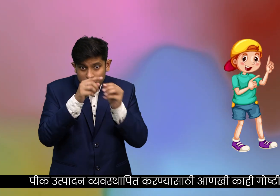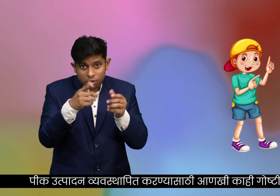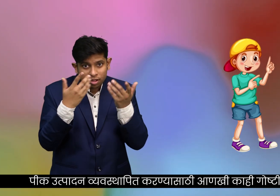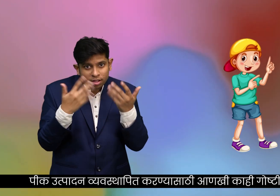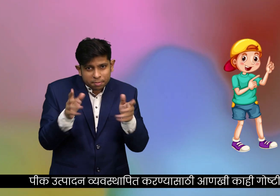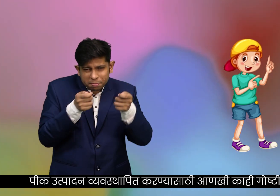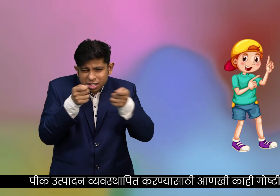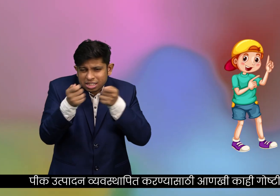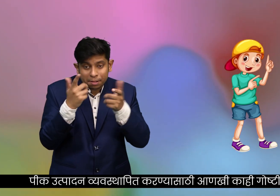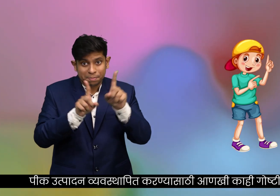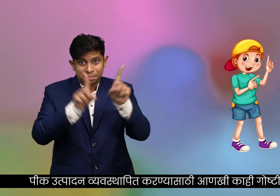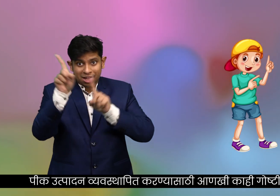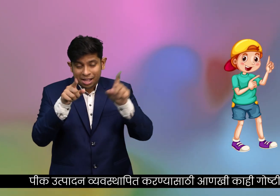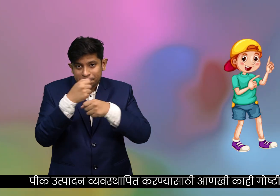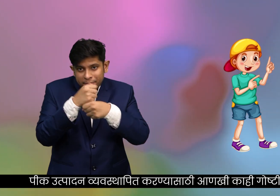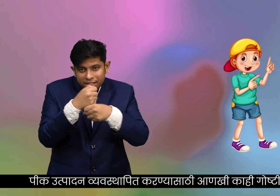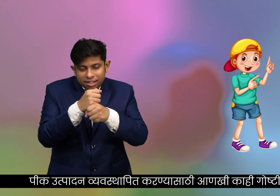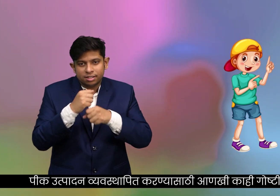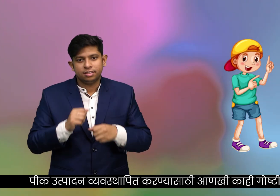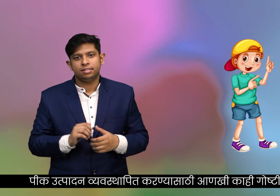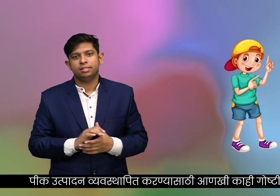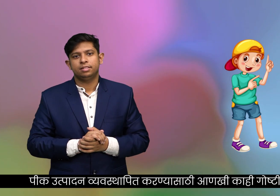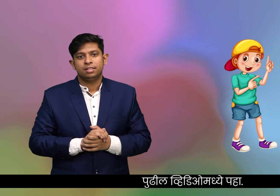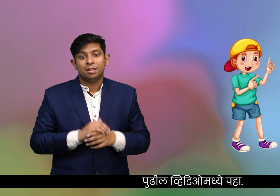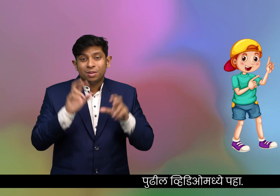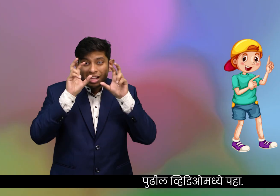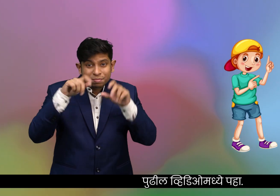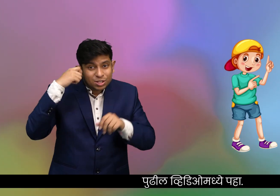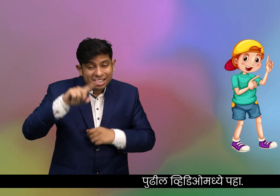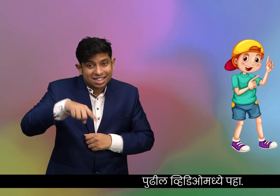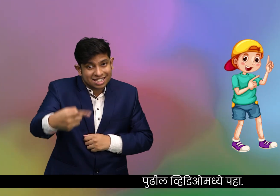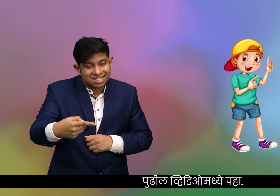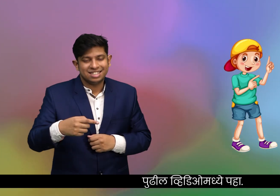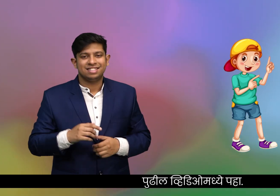करण्यासाठी आणखी काही गोष्टी करायची आहेत. पुढील व्हिडिओमध्ये पहा.